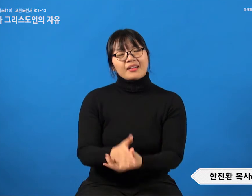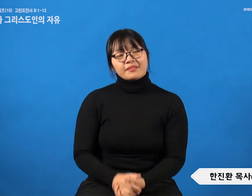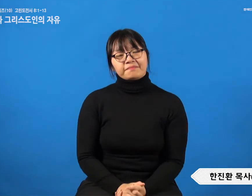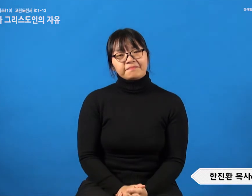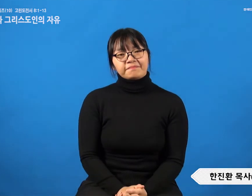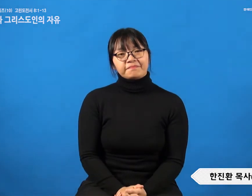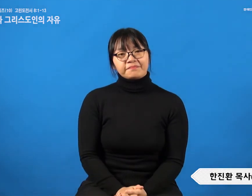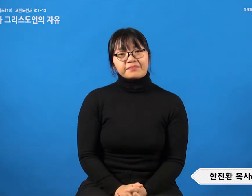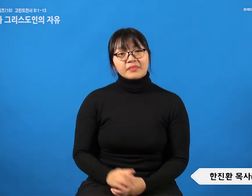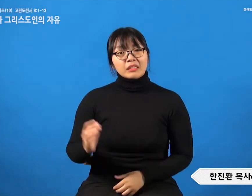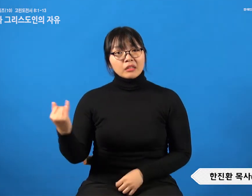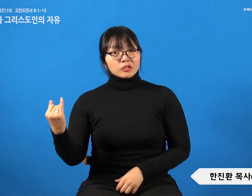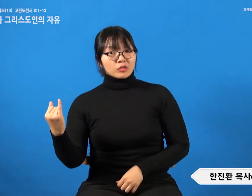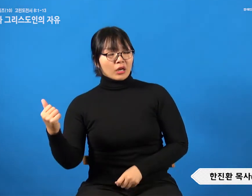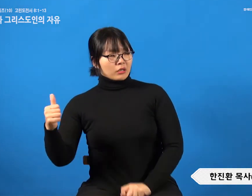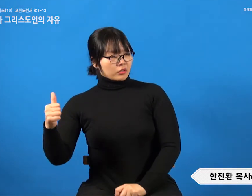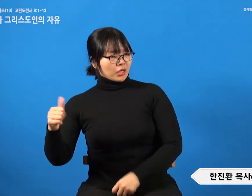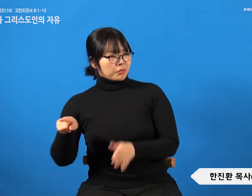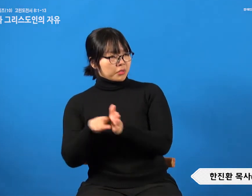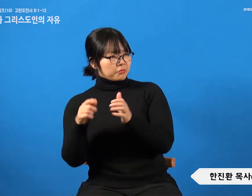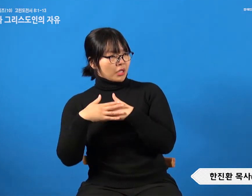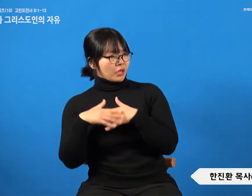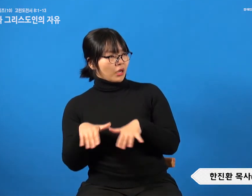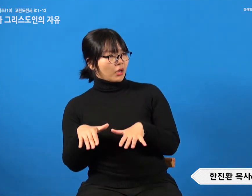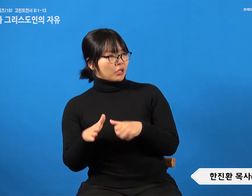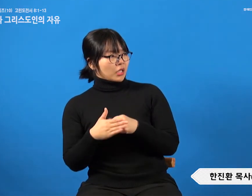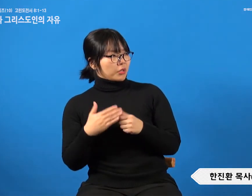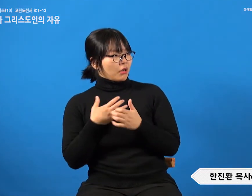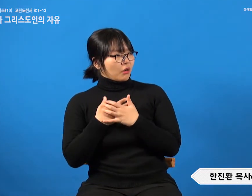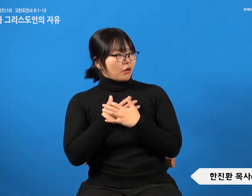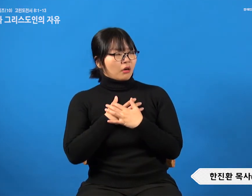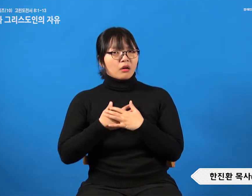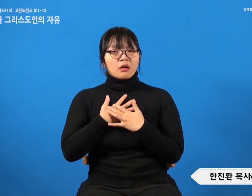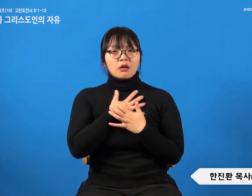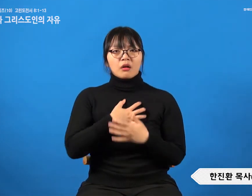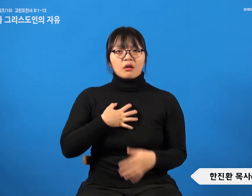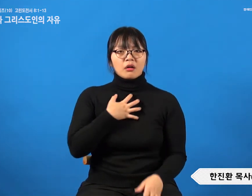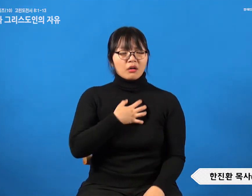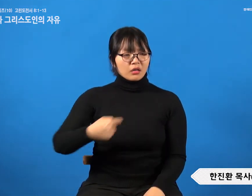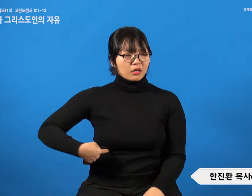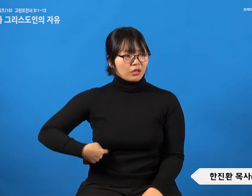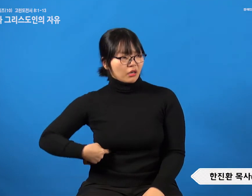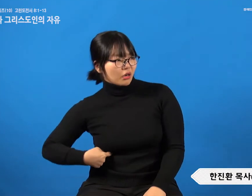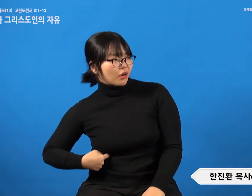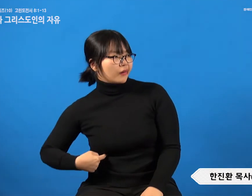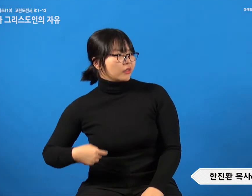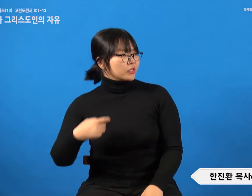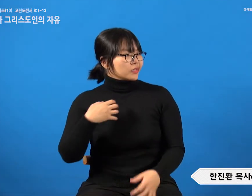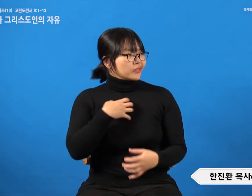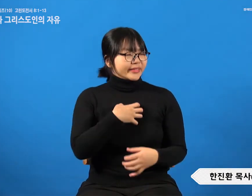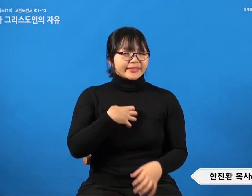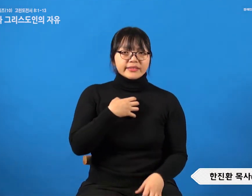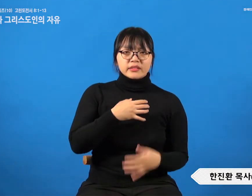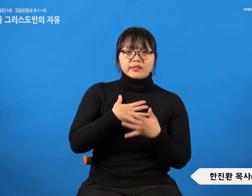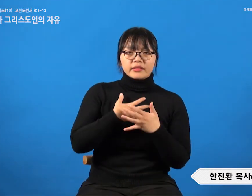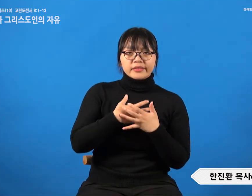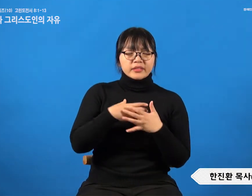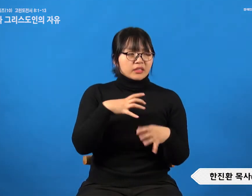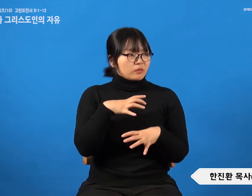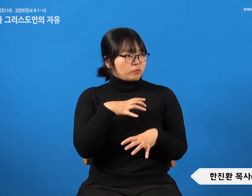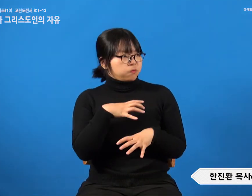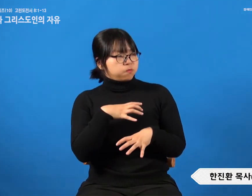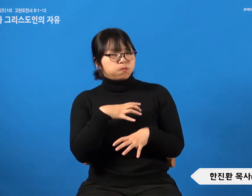됩니다. 지금 그 사람은 믿음이 약해서 자기 양심이 자꾸 이 영향을 받고